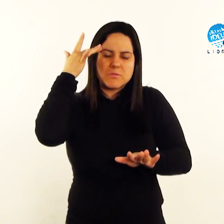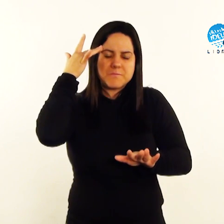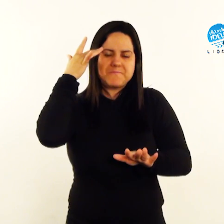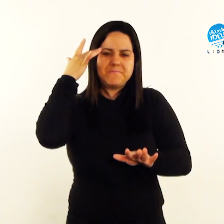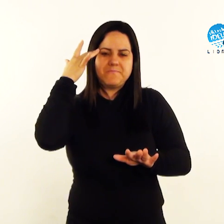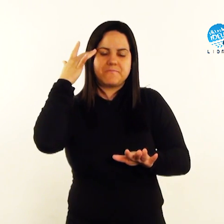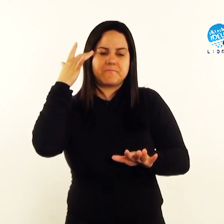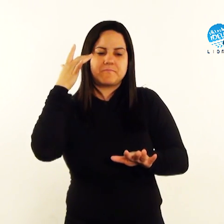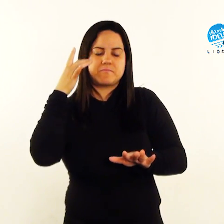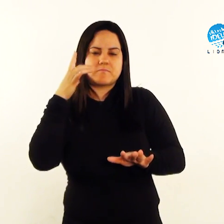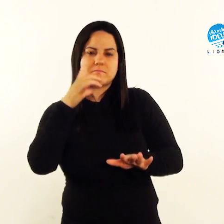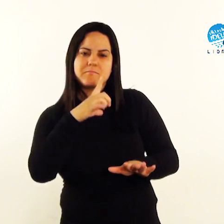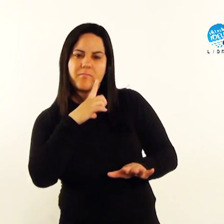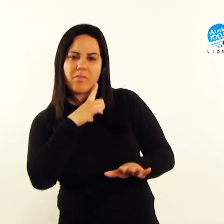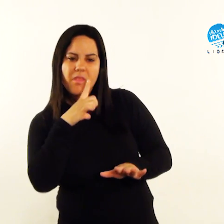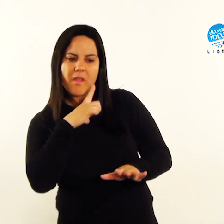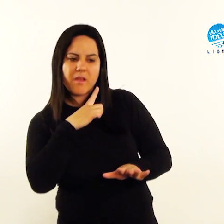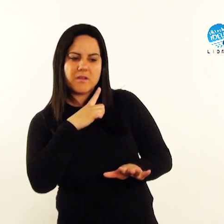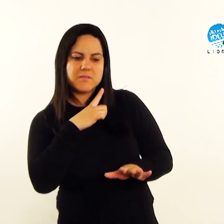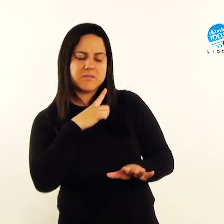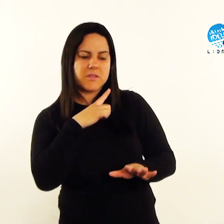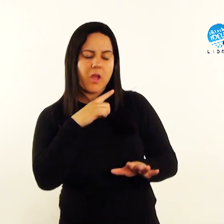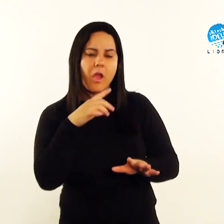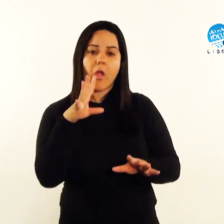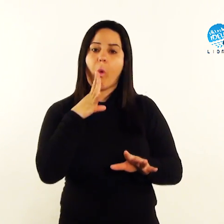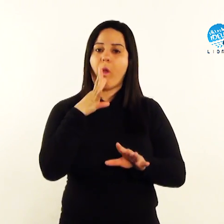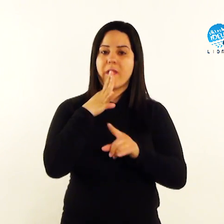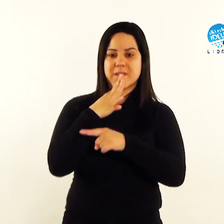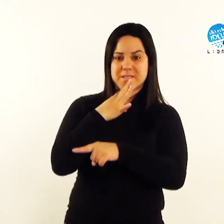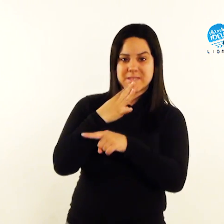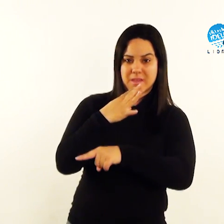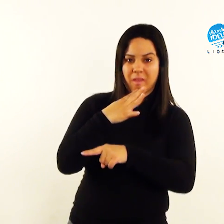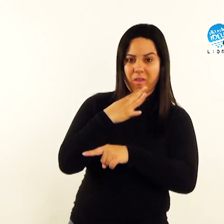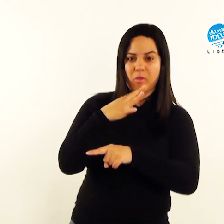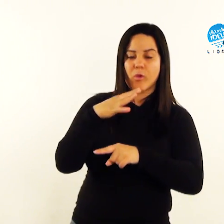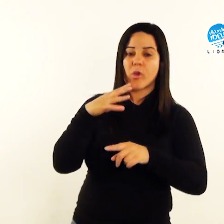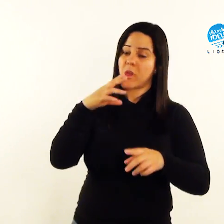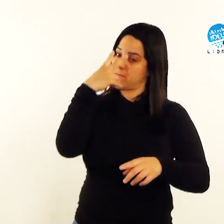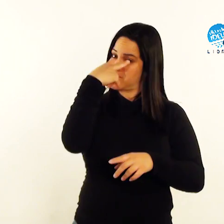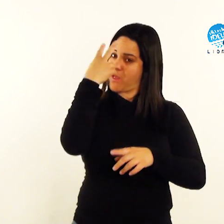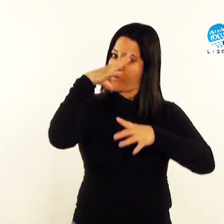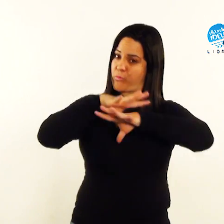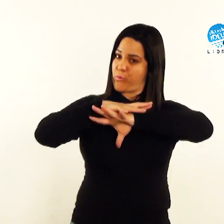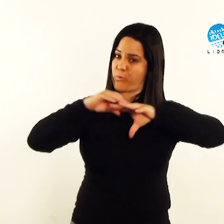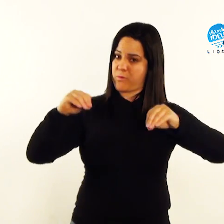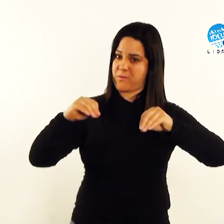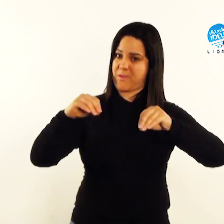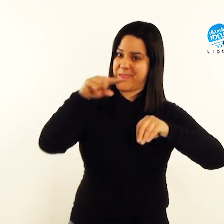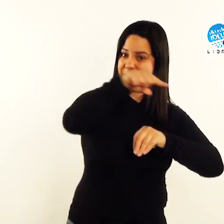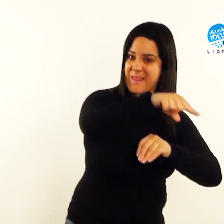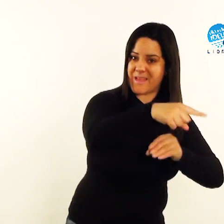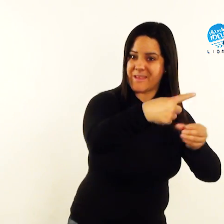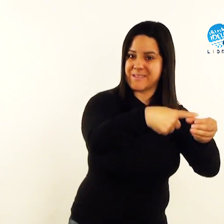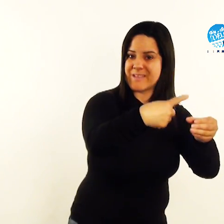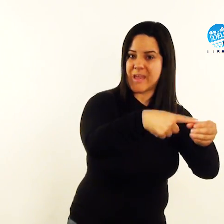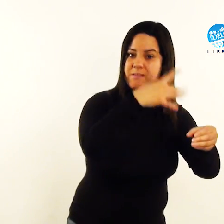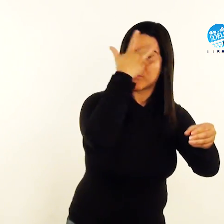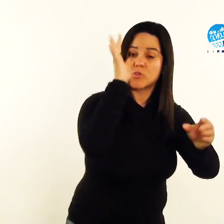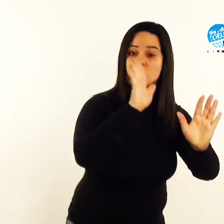Jesus e do séquito, e a notícia do milagre chegou antes de Jesus no centro da cidade.